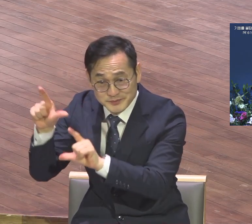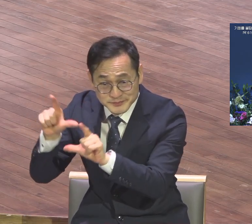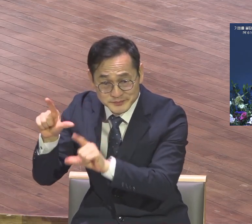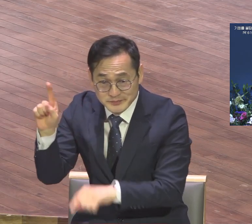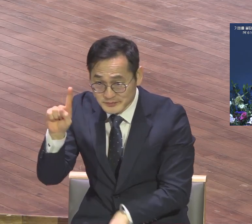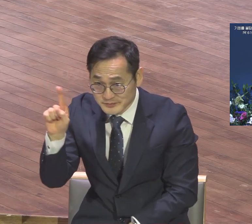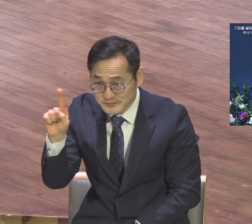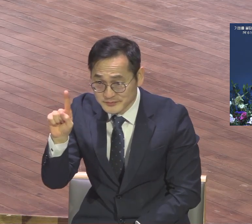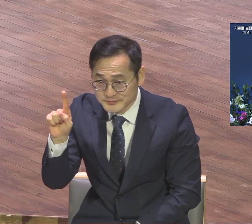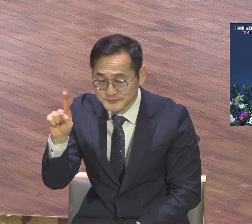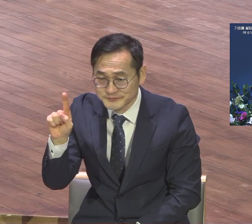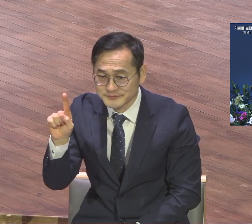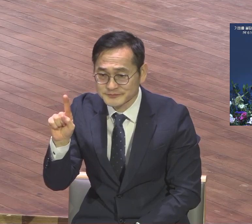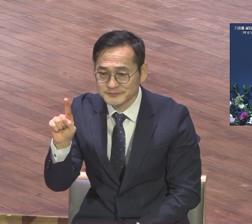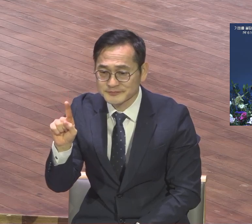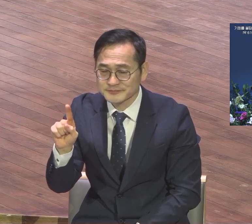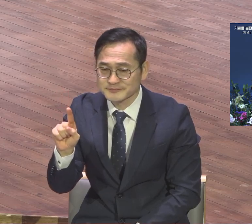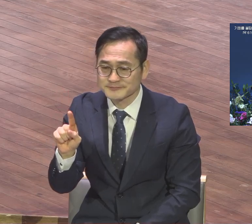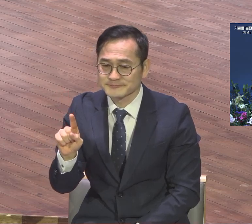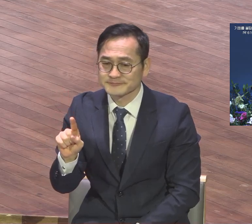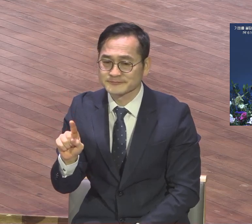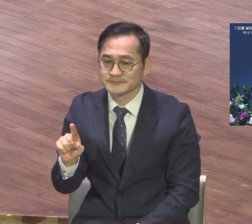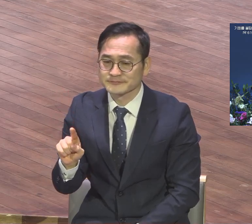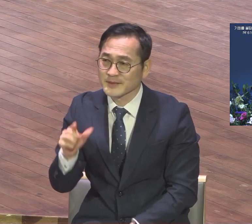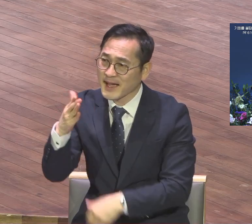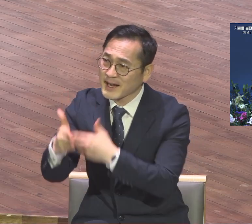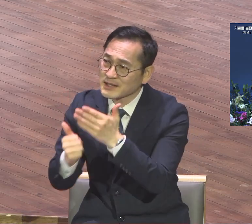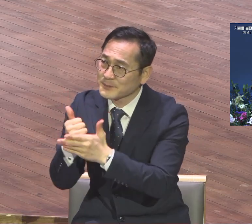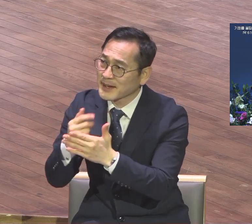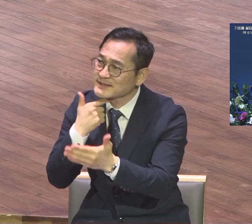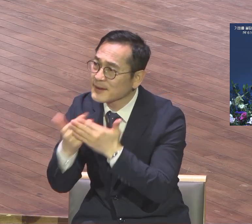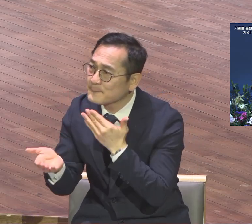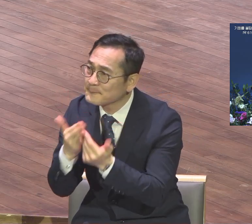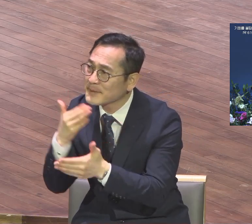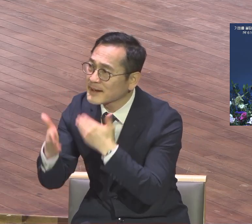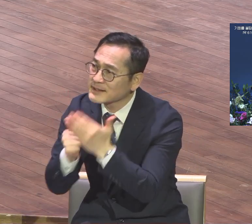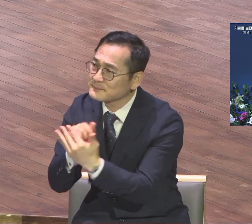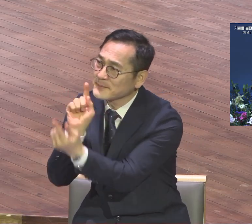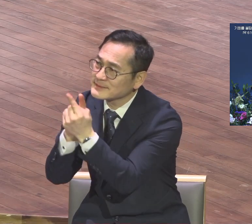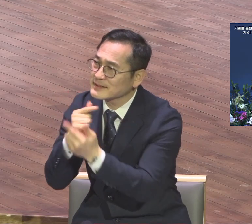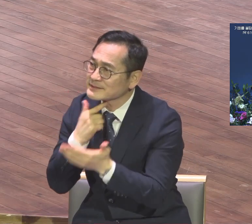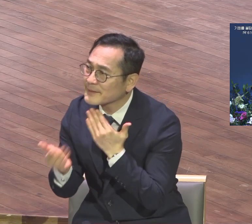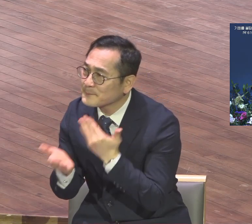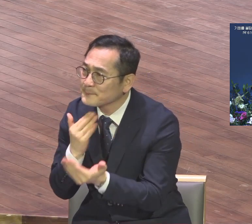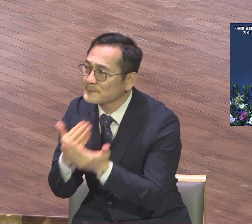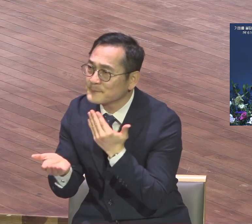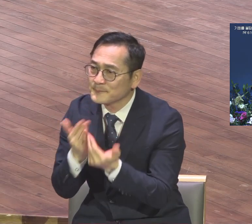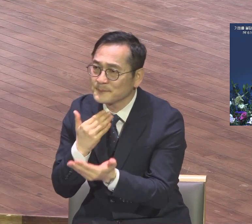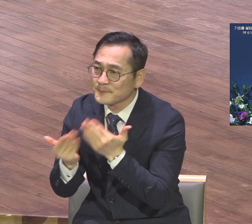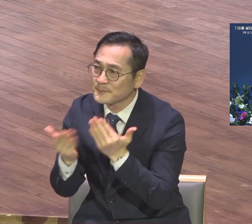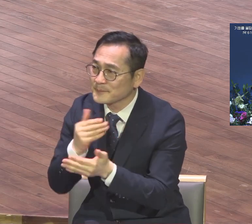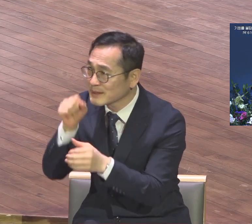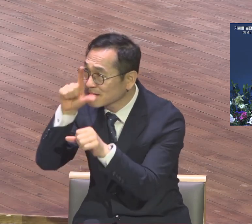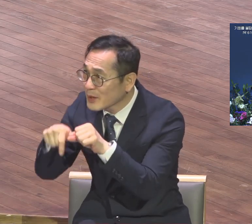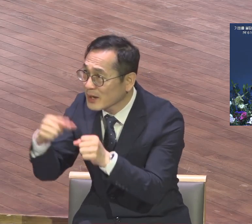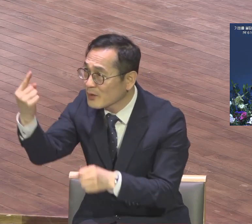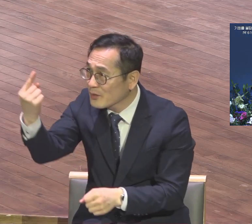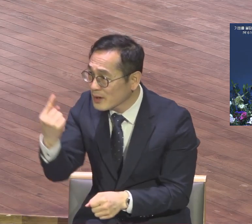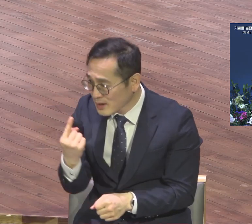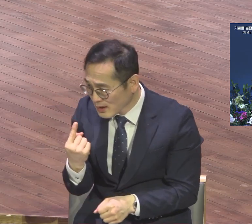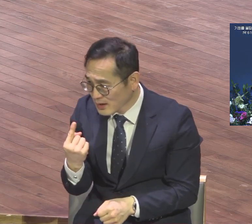하나님의 산 역사를 체험할 수 있는 기회, 그 기회, 그 왔을 때 절대 놓치면 안